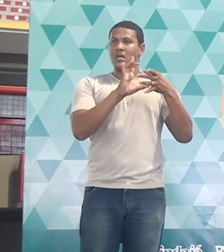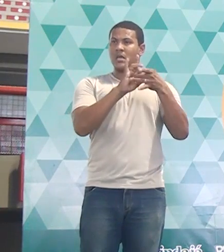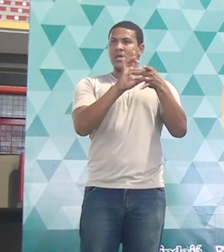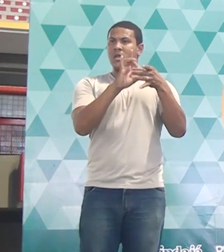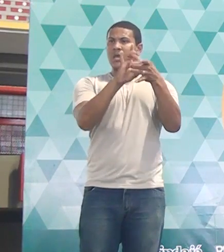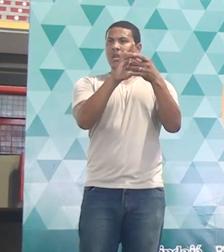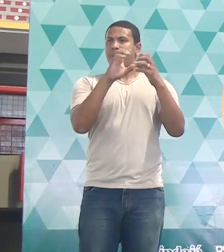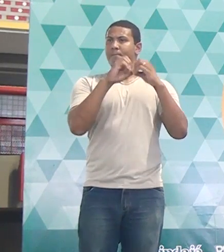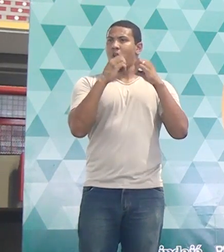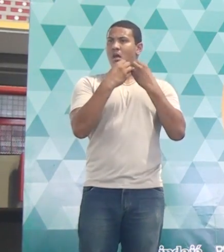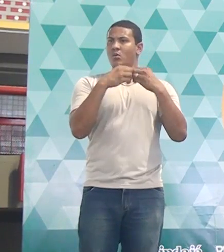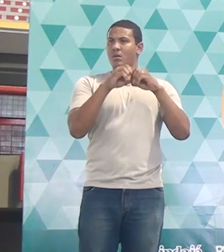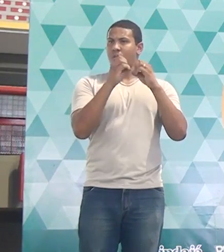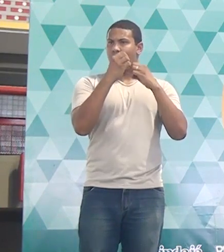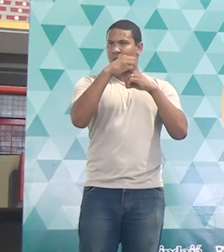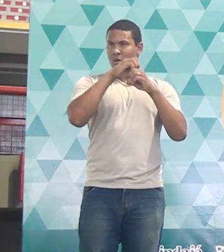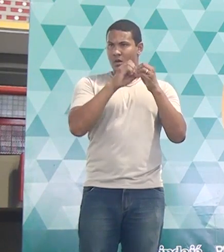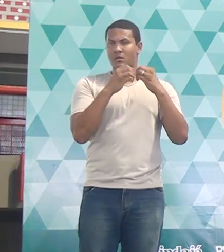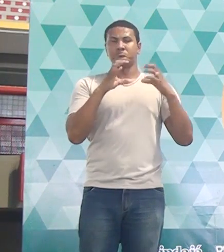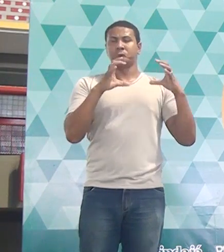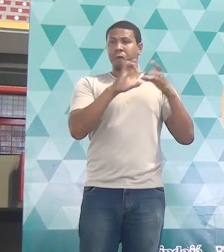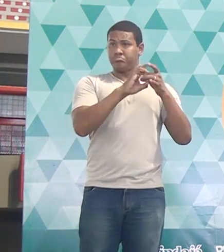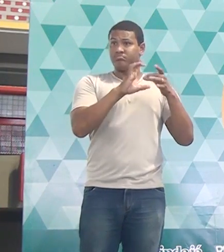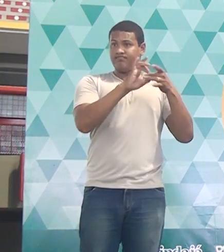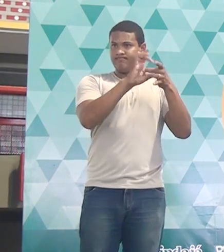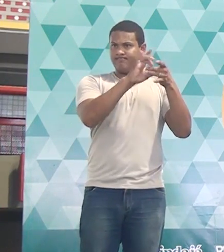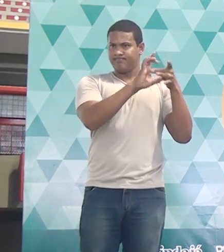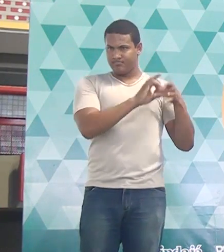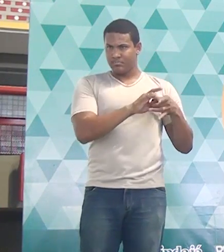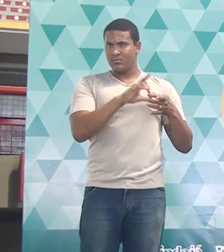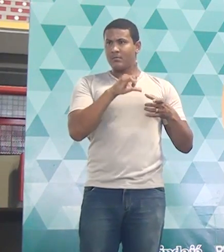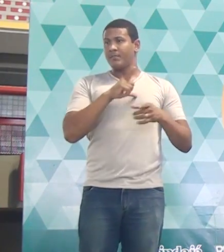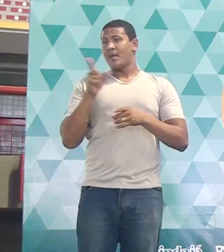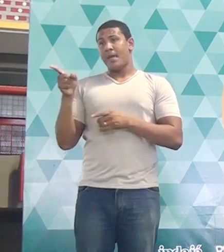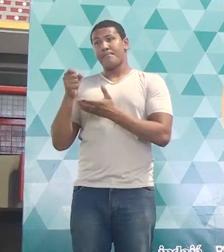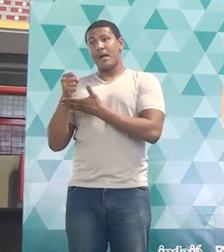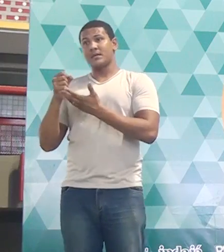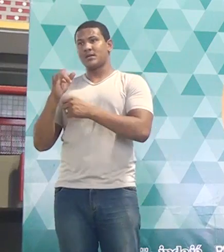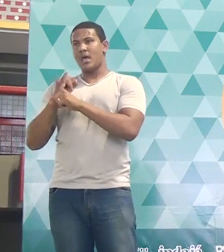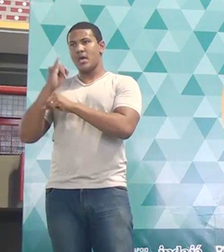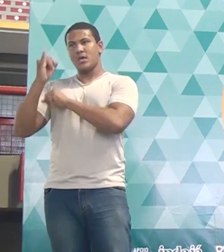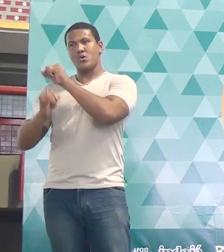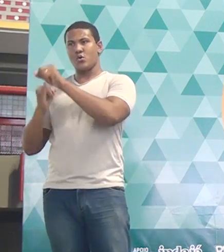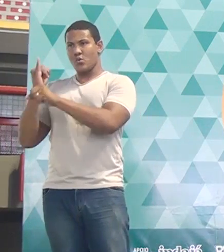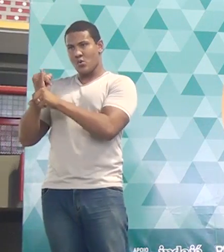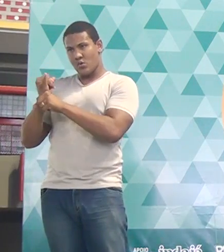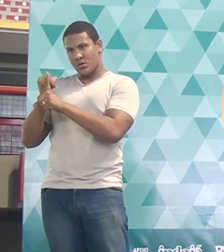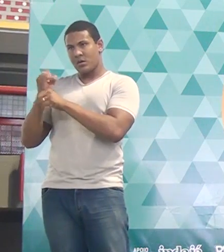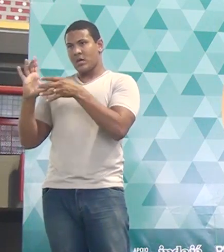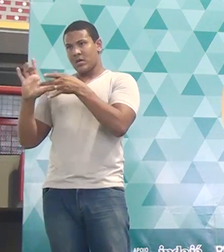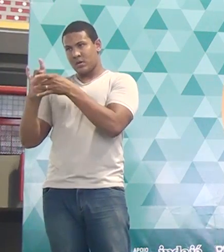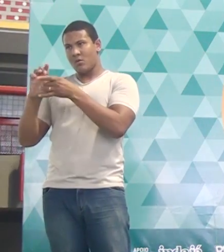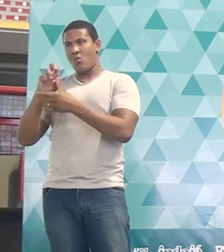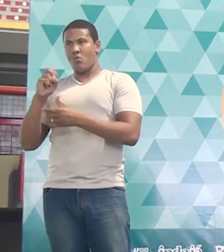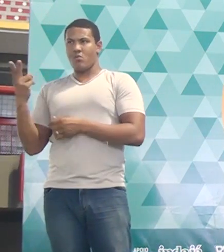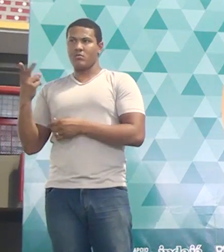moleculares. Base, tem base com ligação iônica, tem base com ligação covalente.